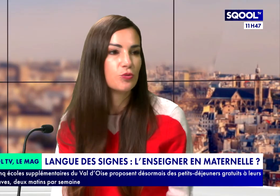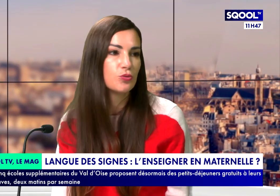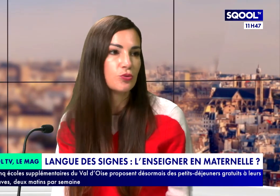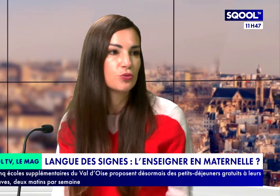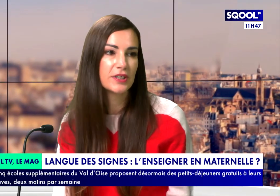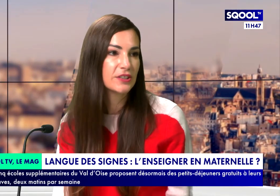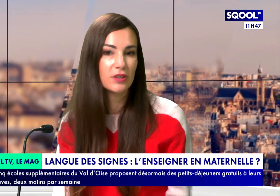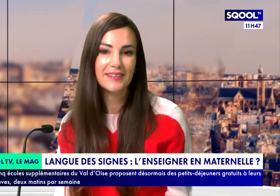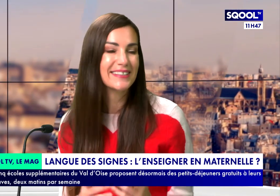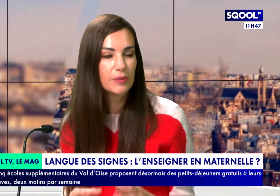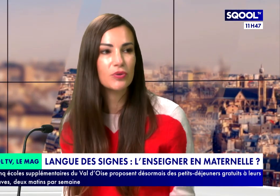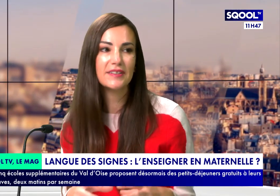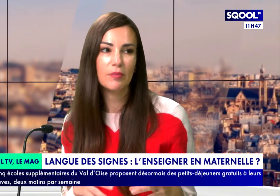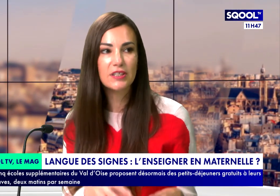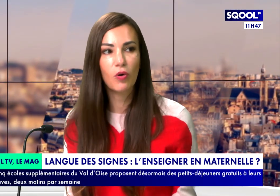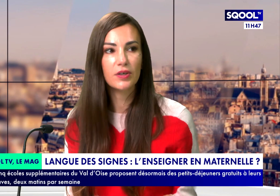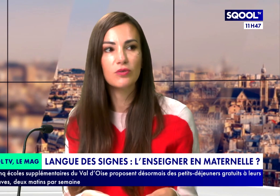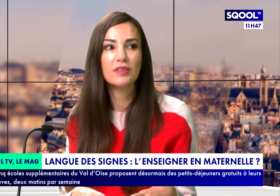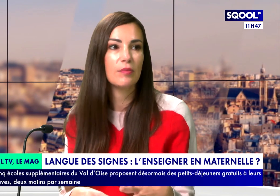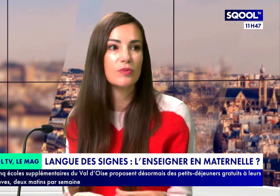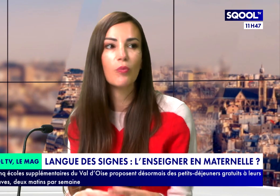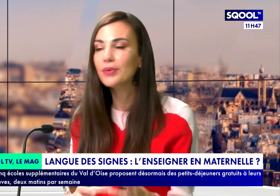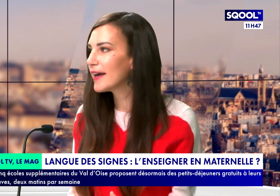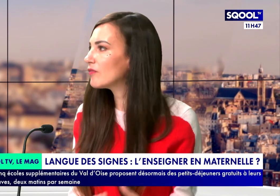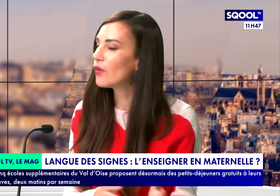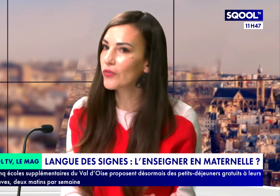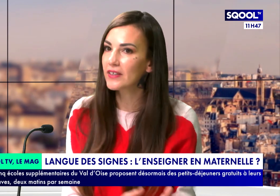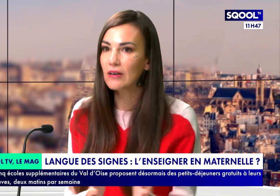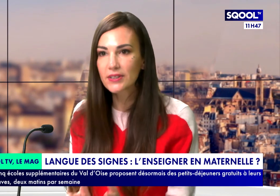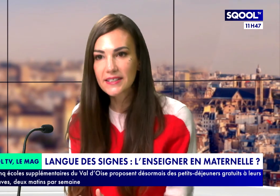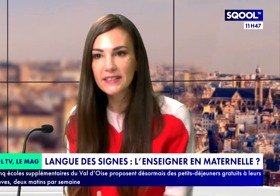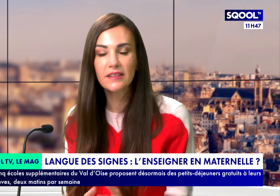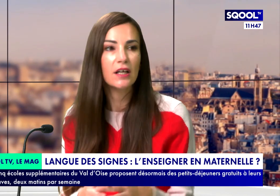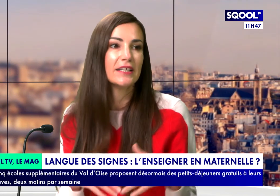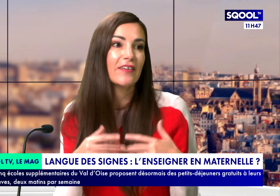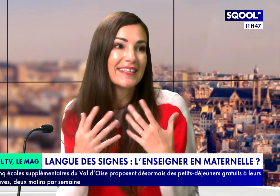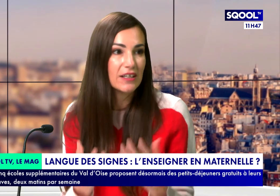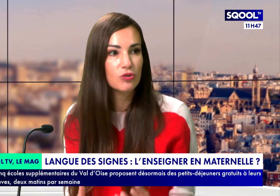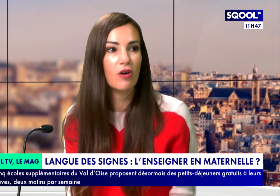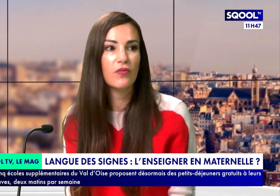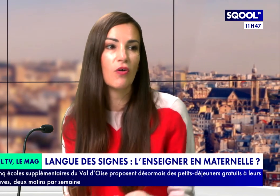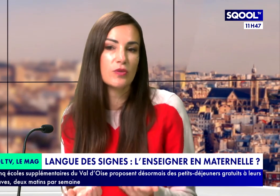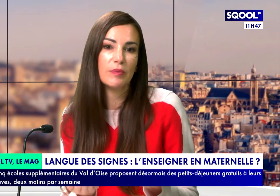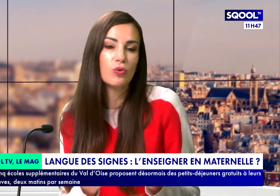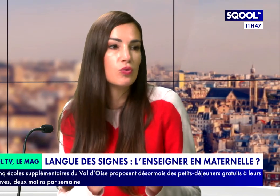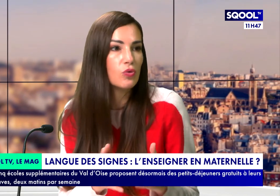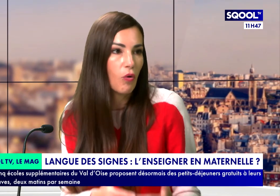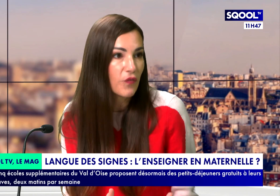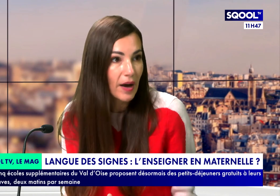ridicule. Il y a très peu d'établissements qui sont établissements bilingues, français et langue des signes. Il y en a quelques-uns en France, mais beaucoup ont fermé.